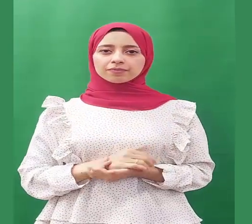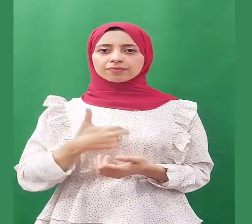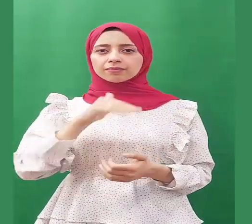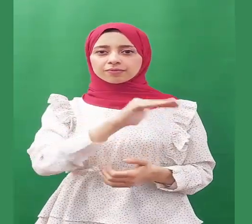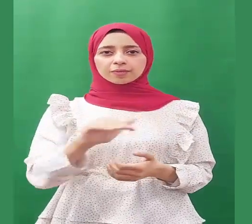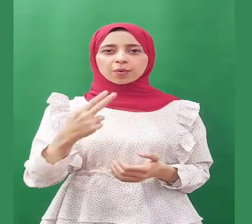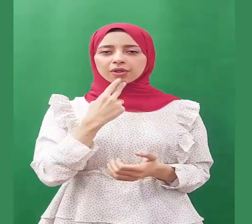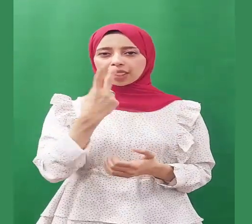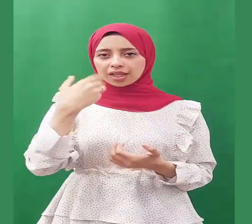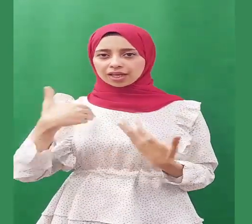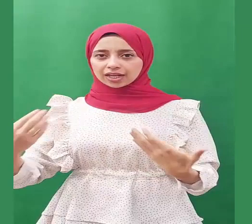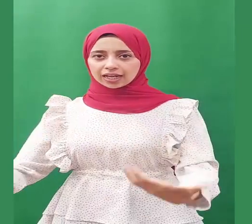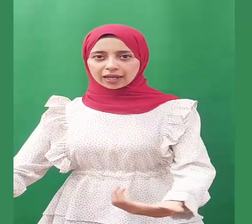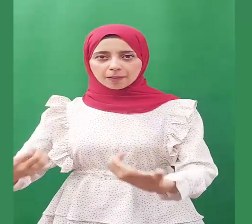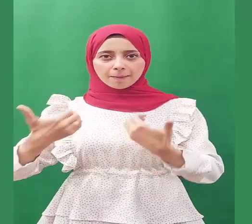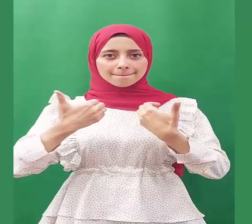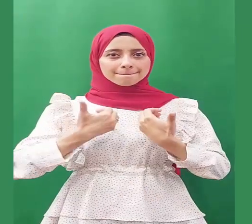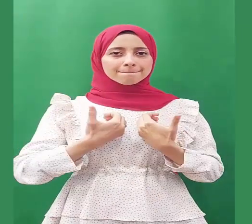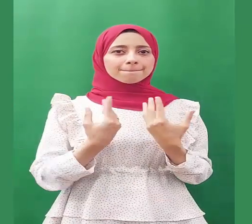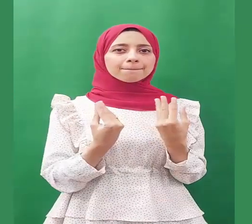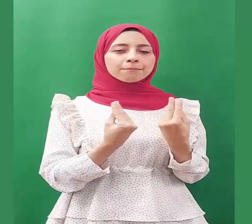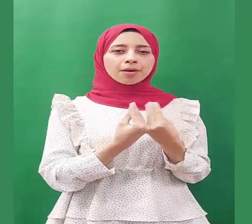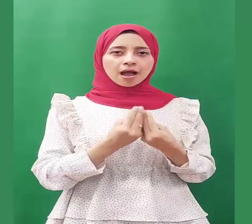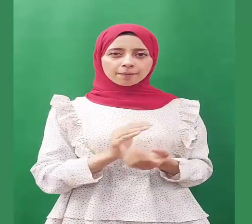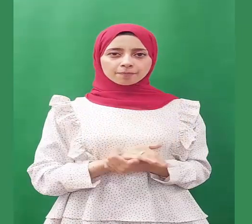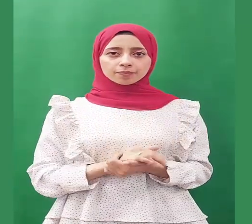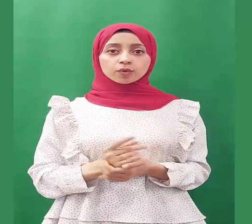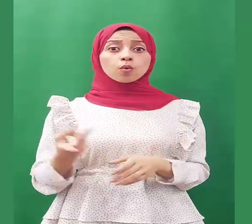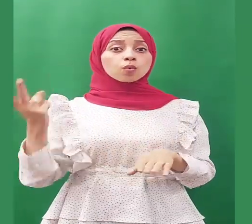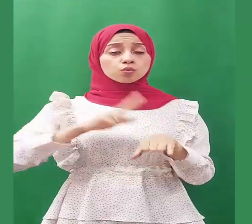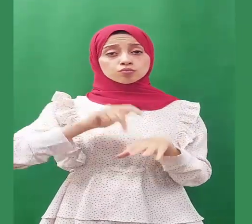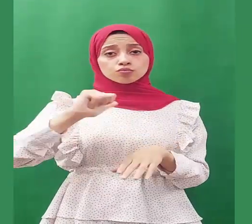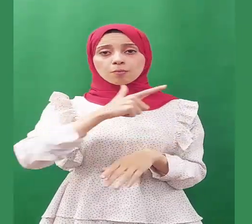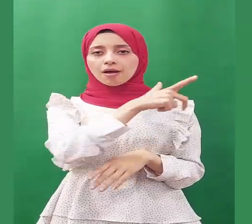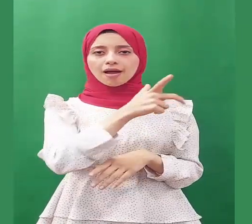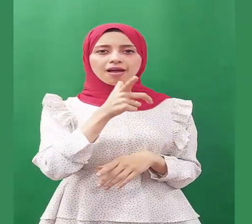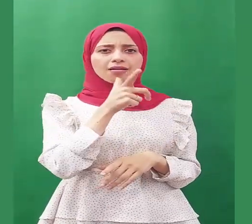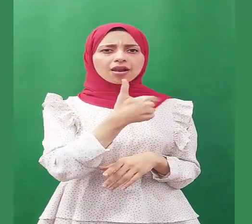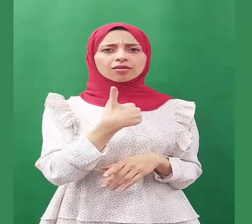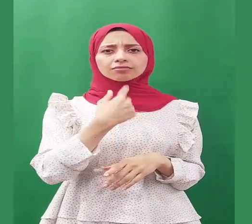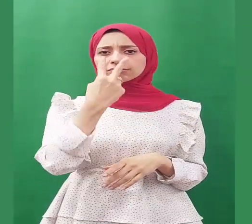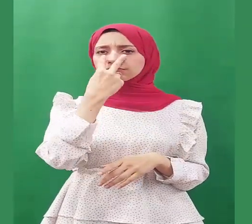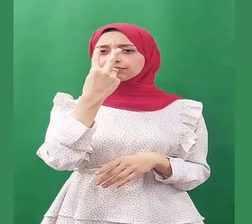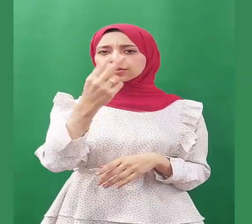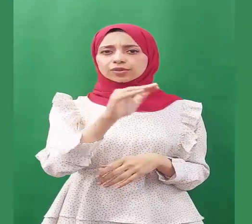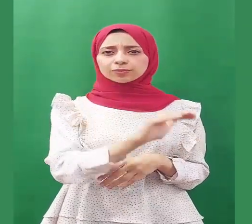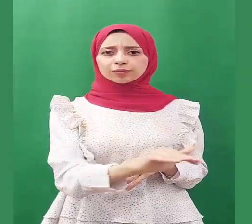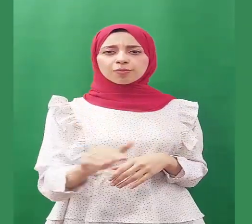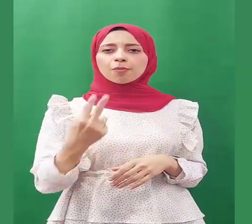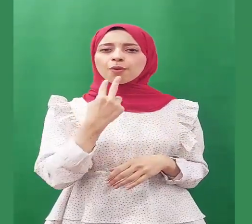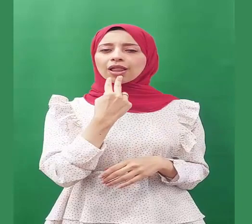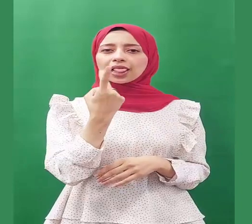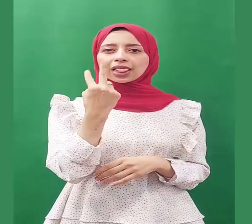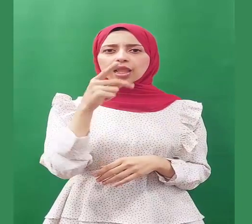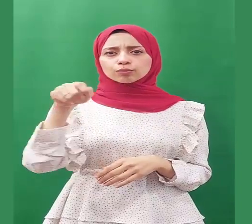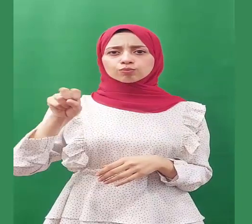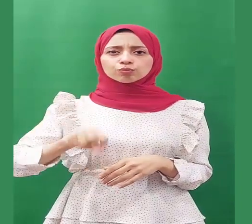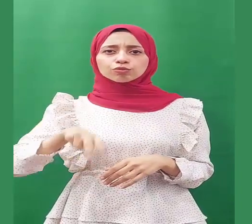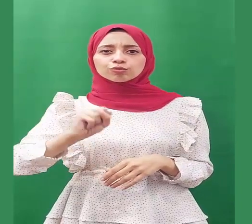فحملهما ووضعهما بين يديه ثم قال نظرت الى هذين الصبيين يمشيان